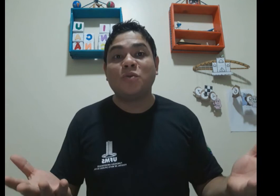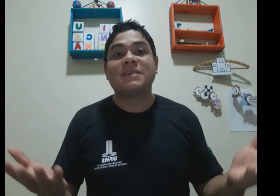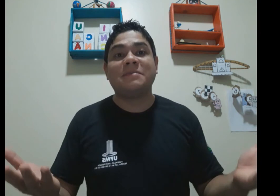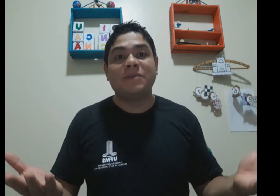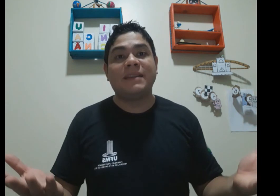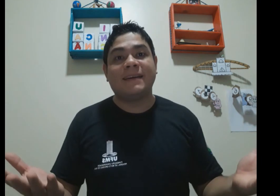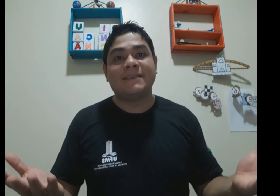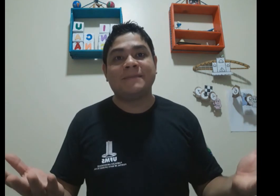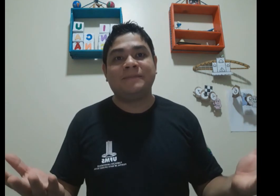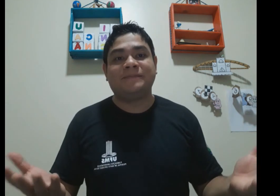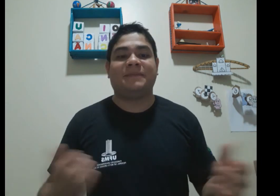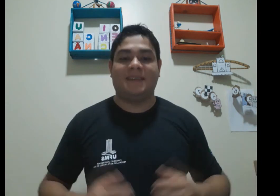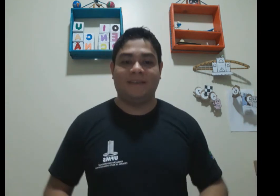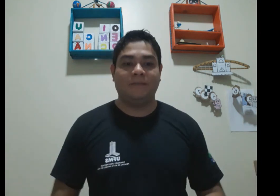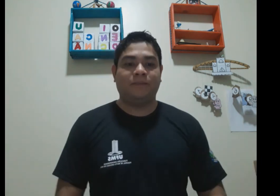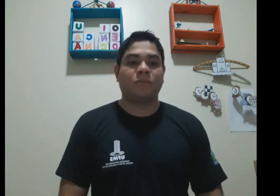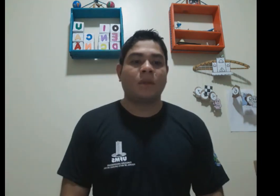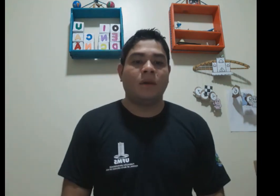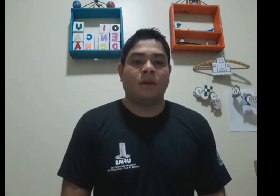as ambiguidades, certo?